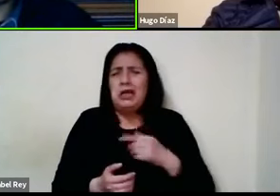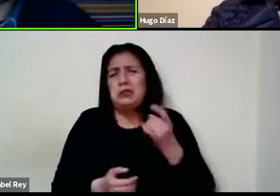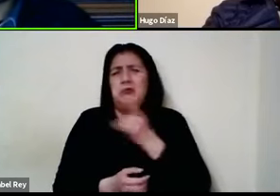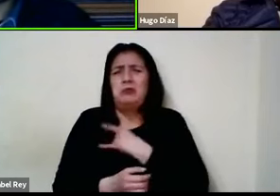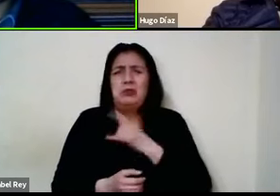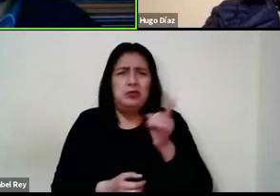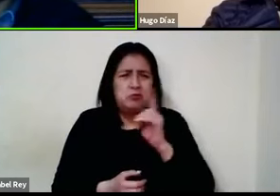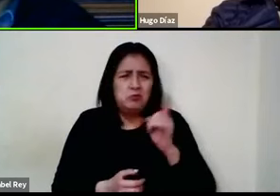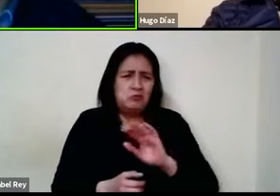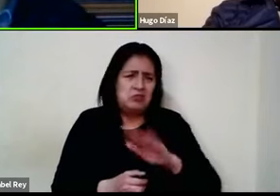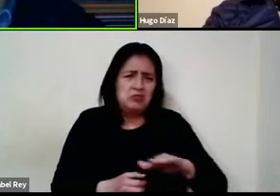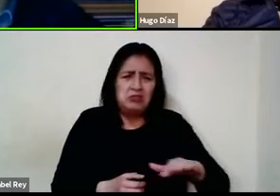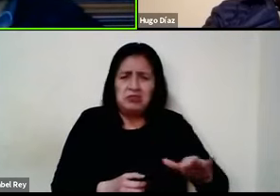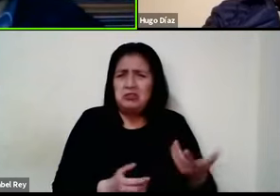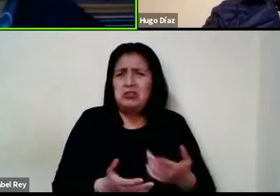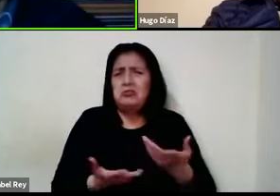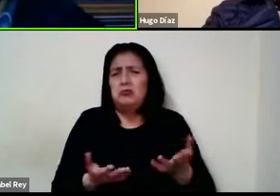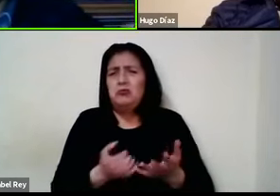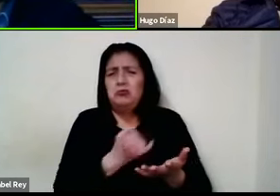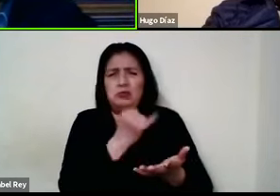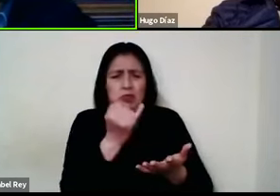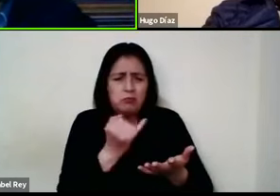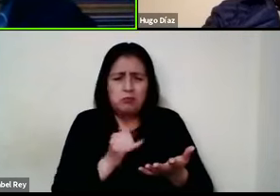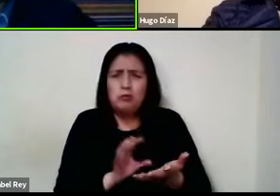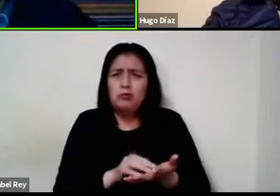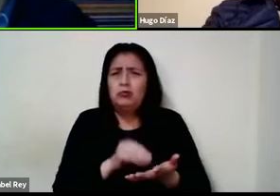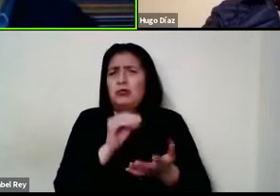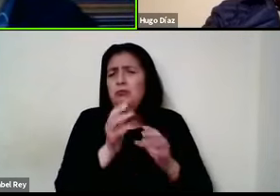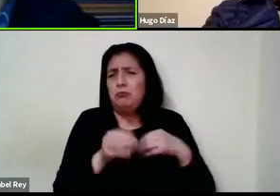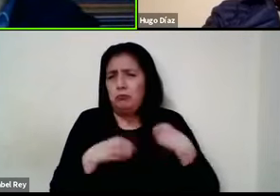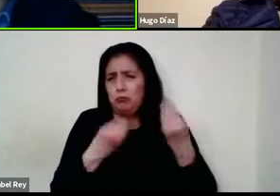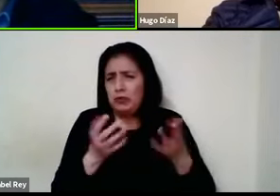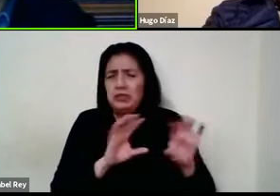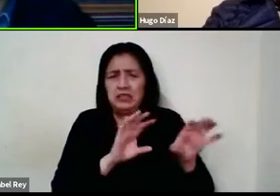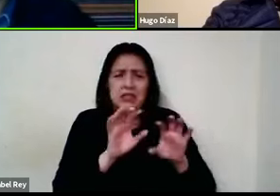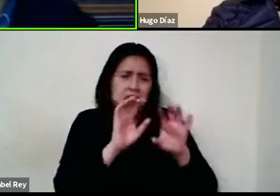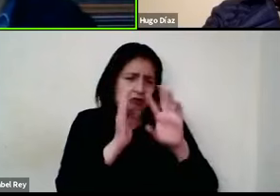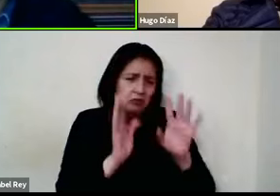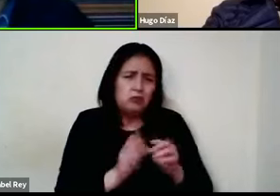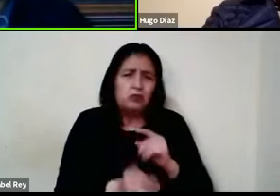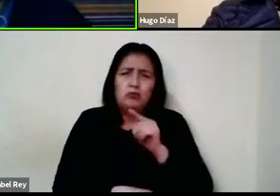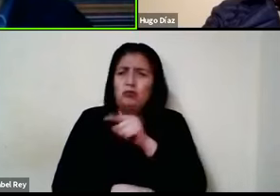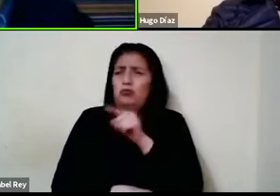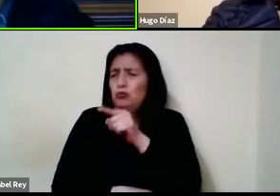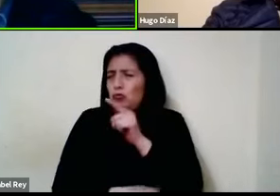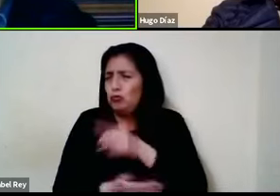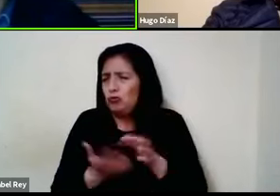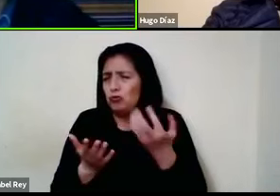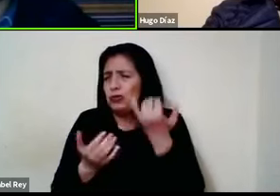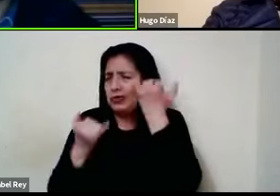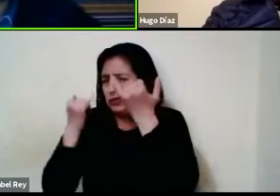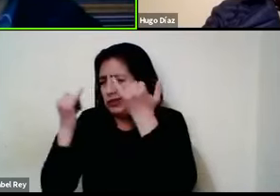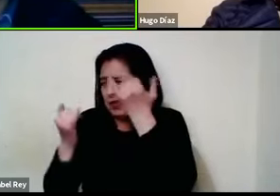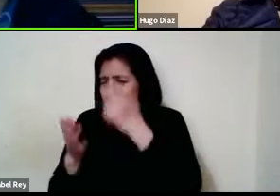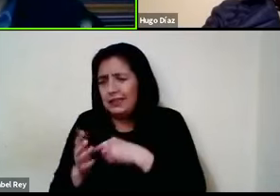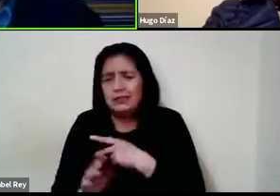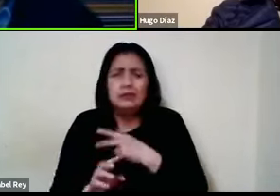desde niños. Sus dibujos se pueden esquematizar digitalmente, sus proyecciones, sus prototipos, sus